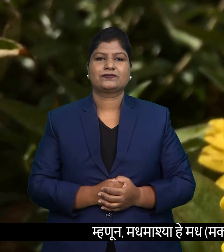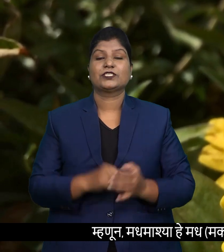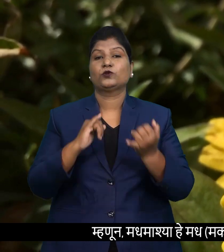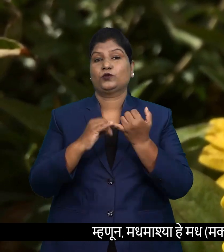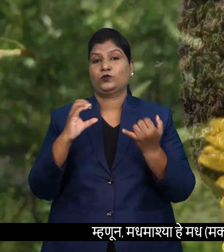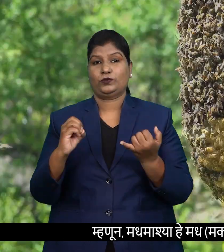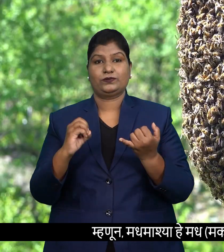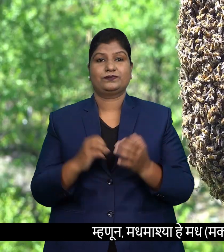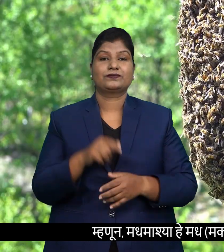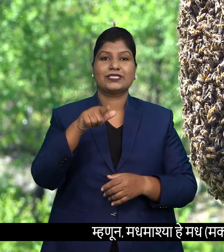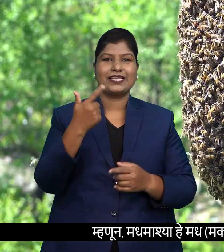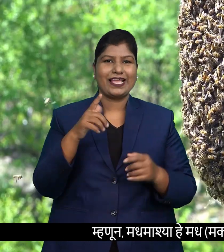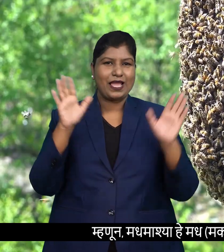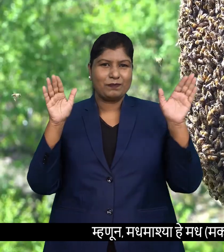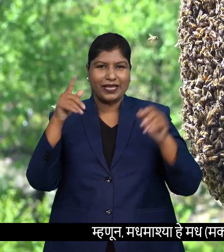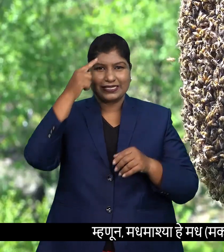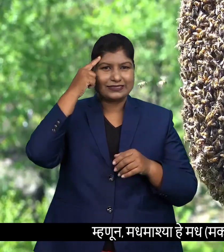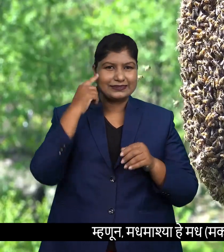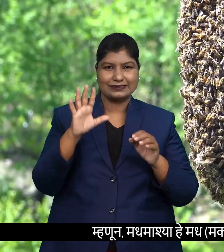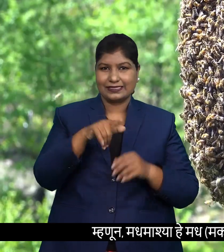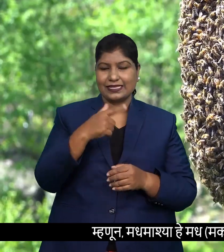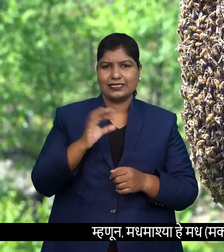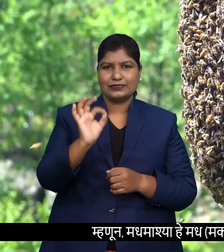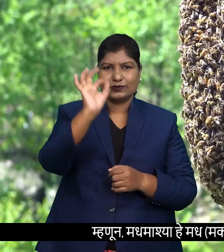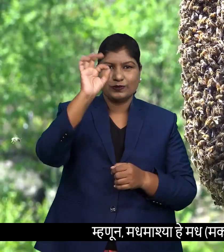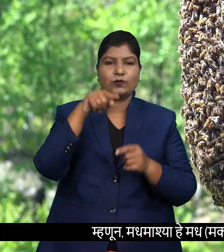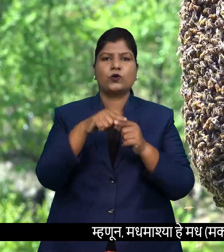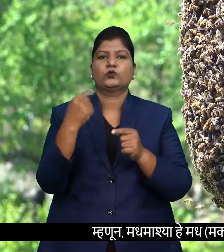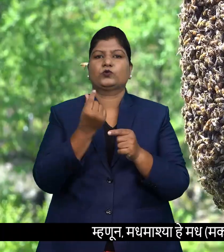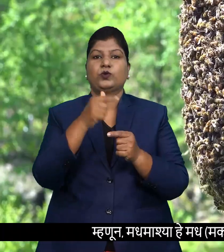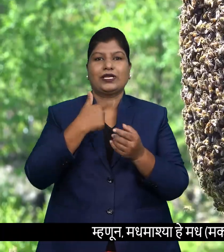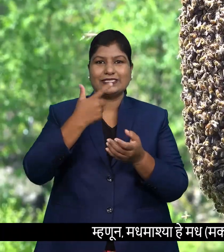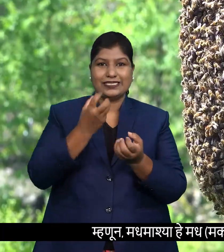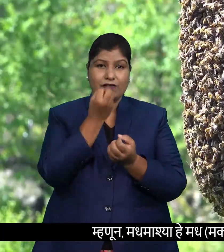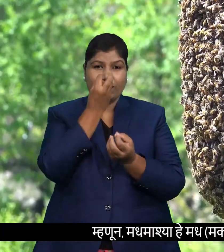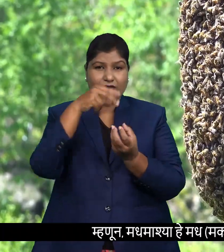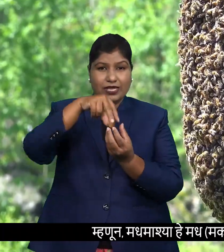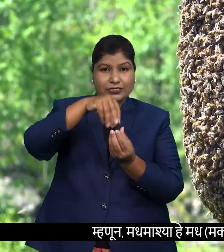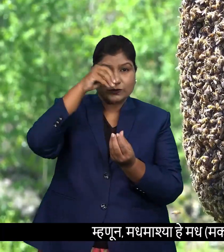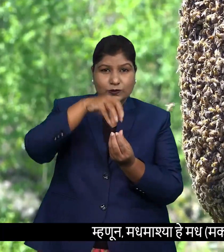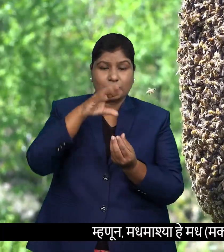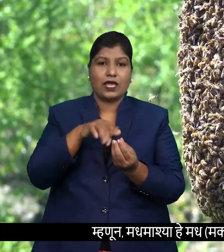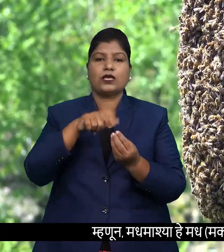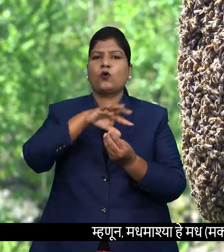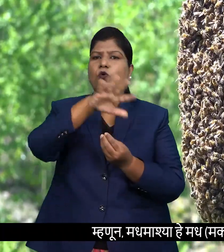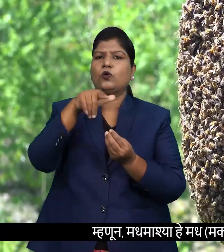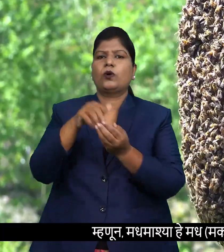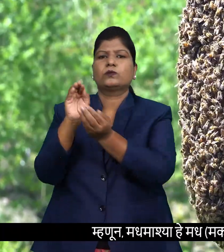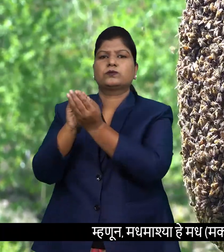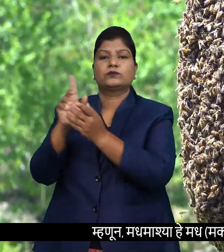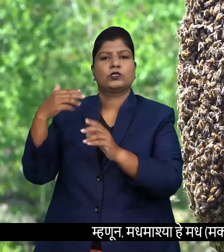म्हणून मधमाशा हे मध वर्षभर त्यांच्या वापरासाठी साठवतात.